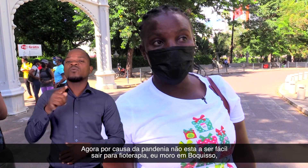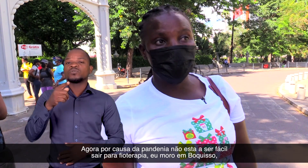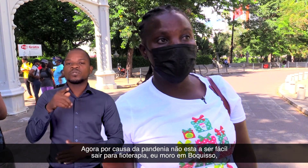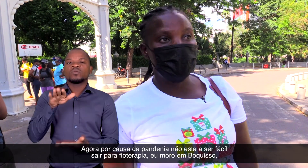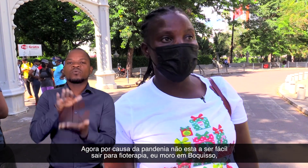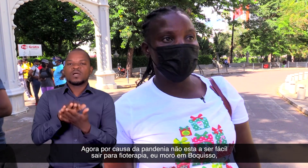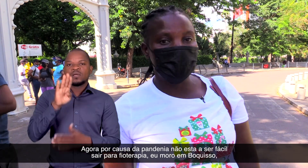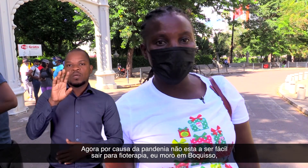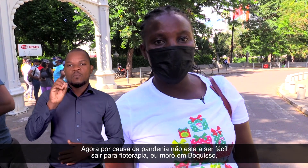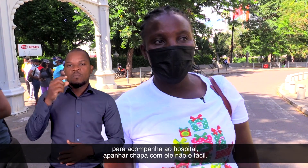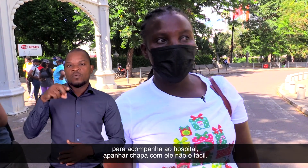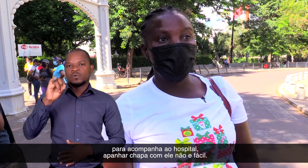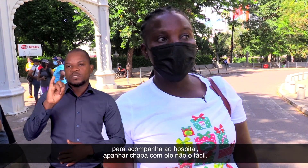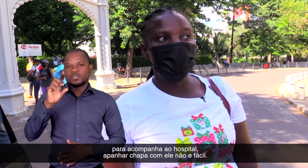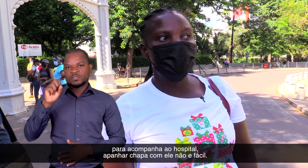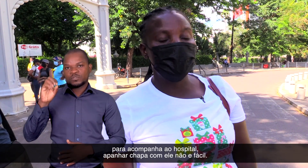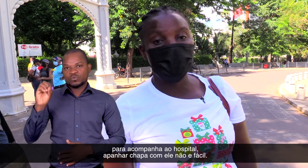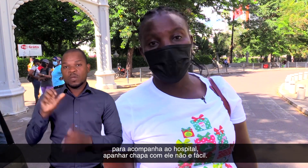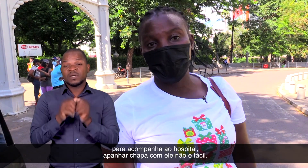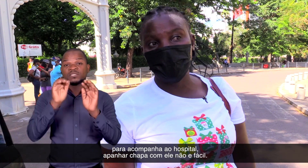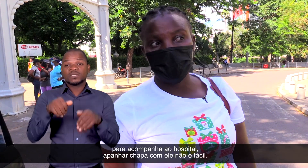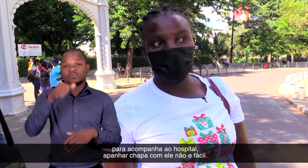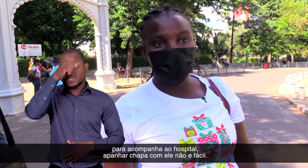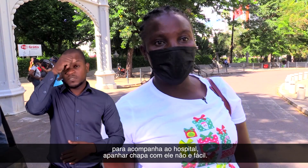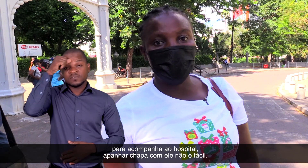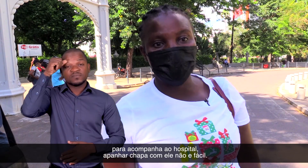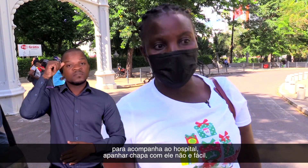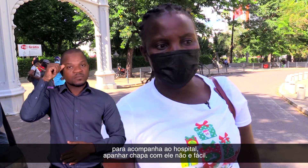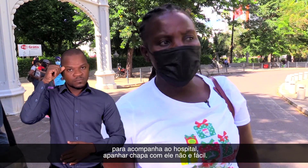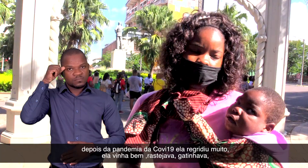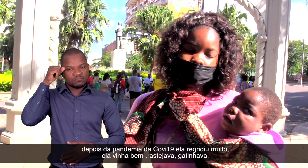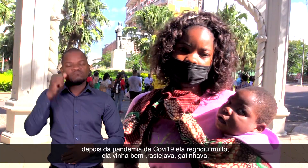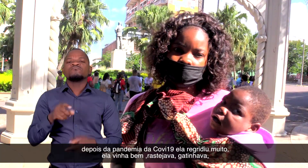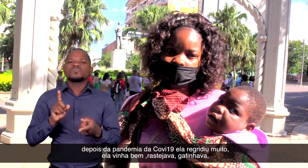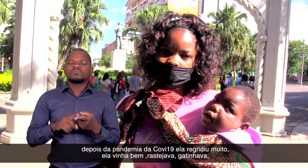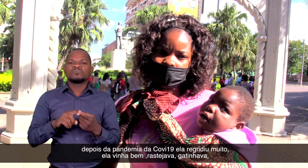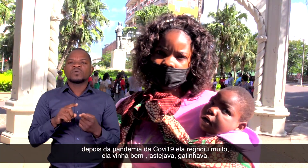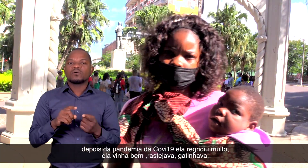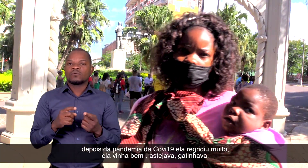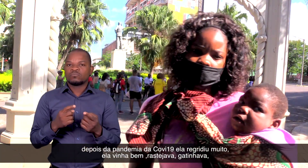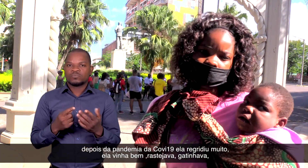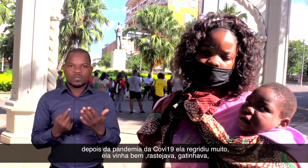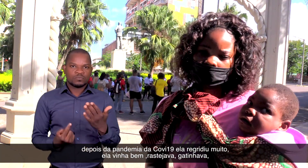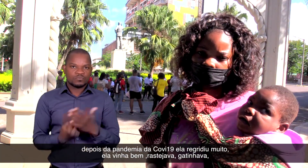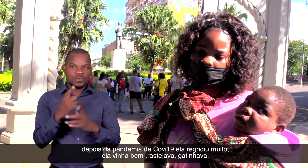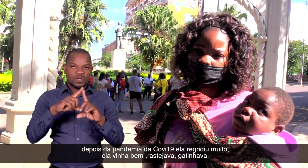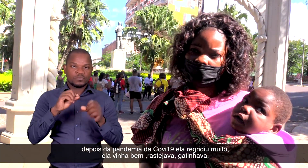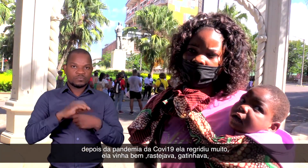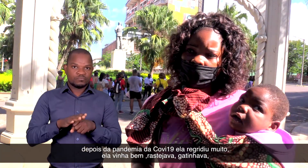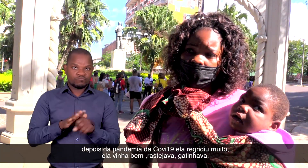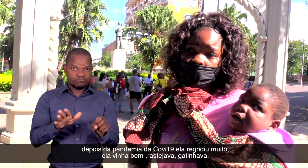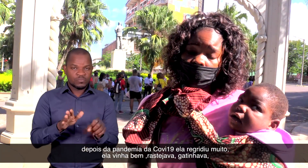vivo longe, vivo no bairro Boquiço. Então, para sair com criança, para apanhar chapa com ele, não é fácil. Depois da pandemia da Covid-19,